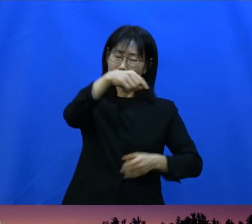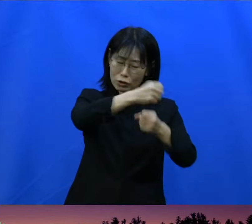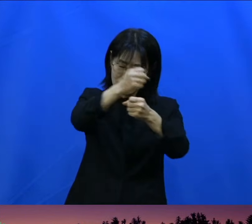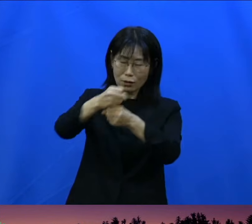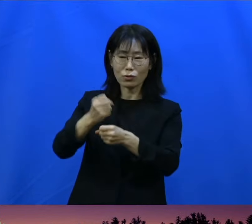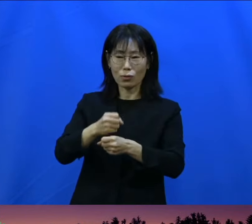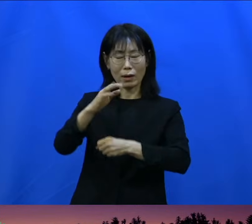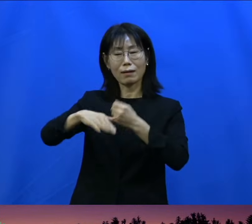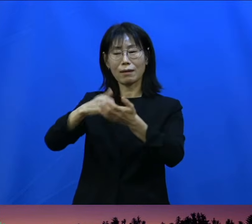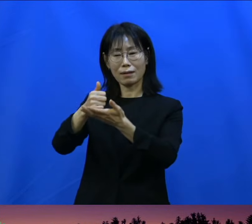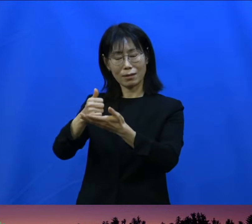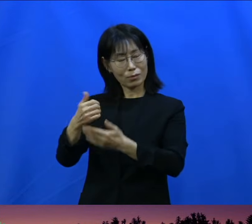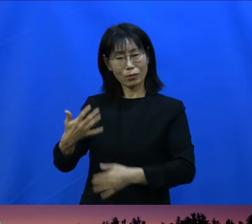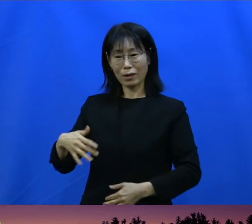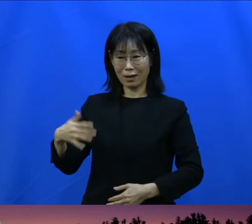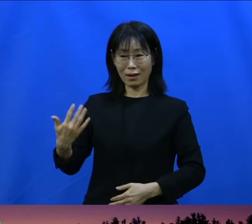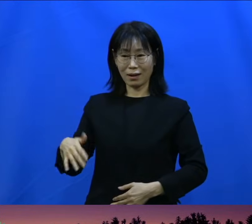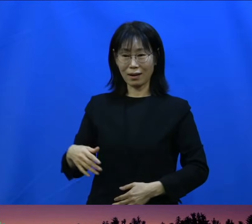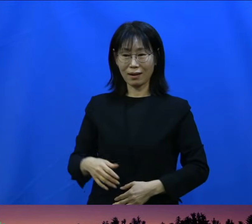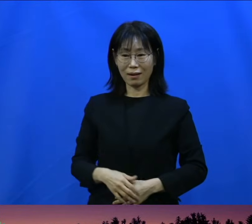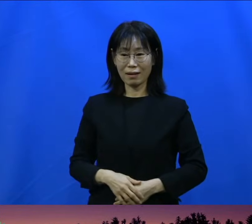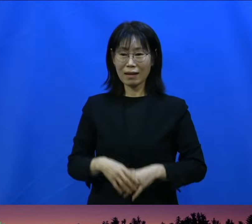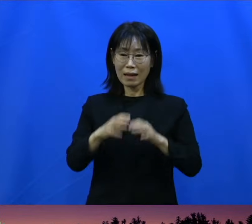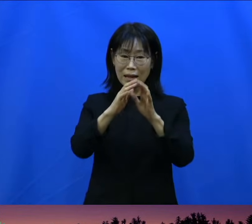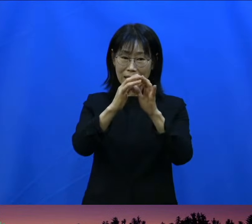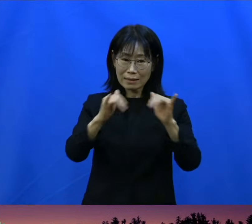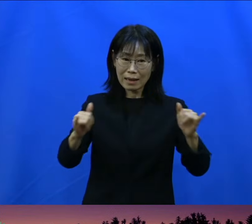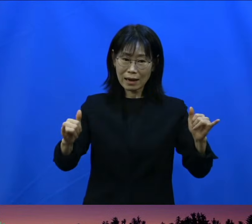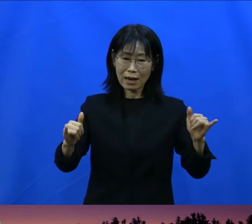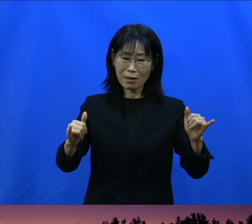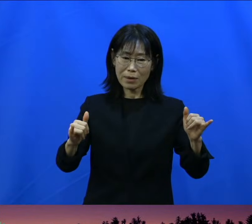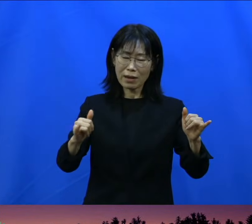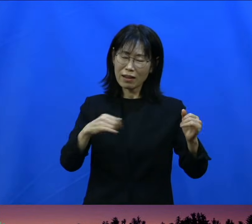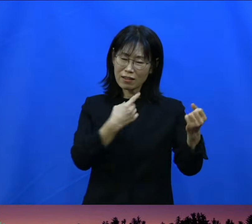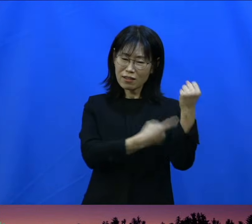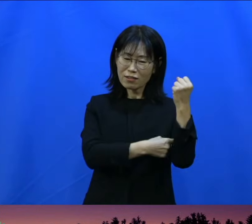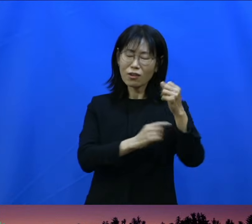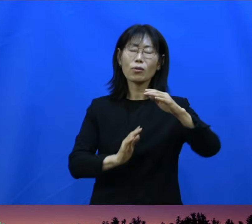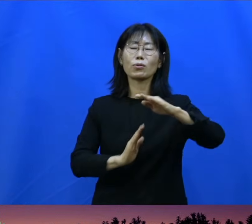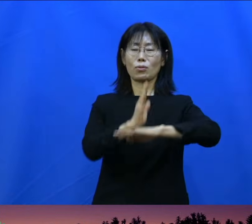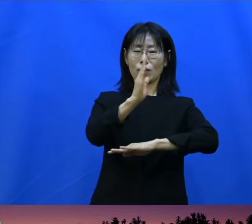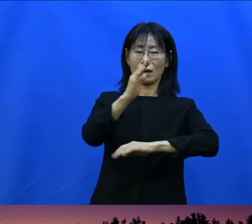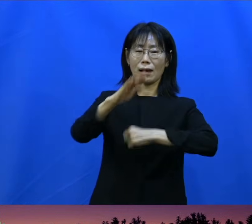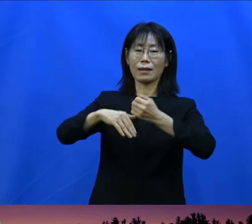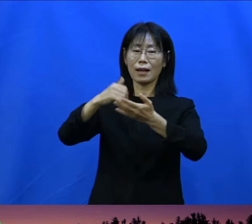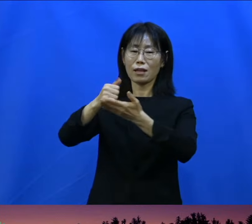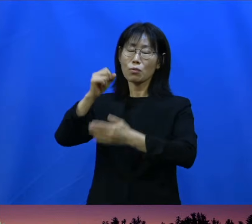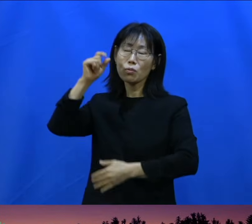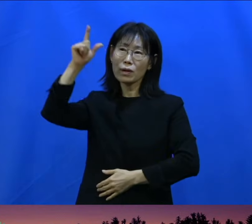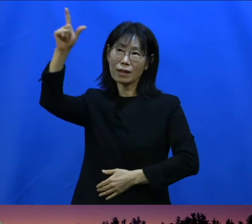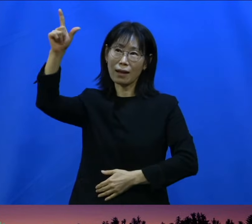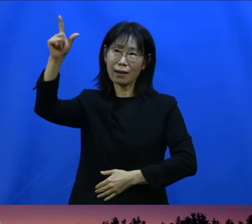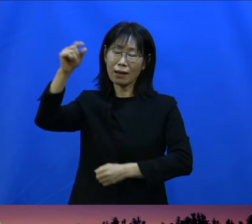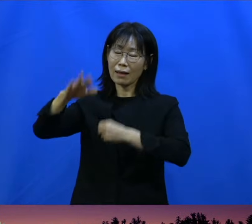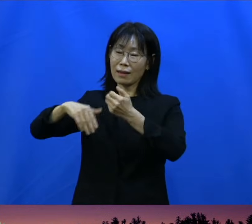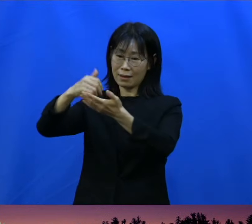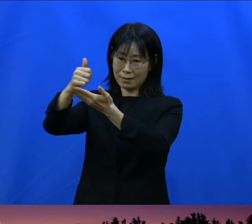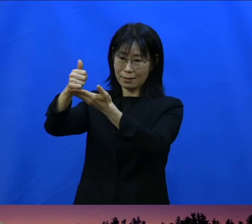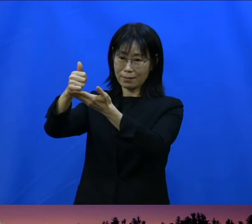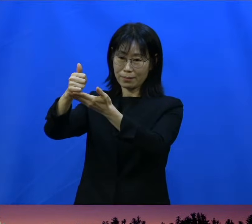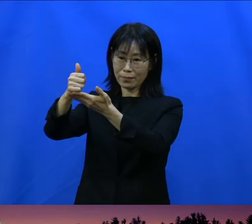그러니까 분명한 것은 인간의 범주 바깥에 계신 거예요. 범주 안에 계신 분이에요. 그러니까 거룩하시다는 이 말은